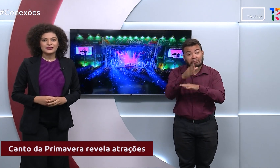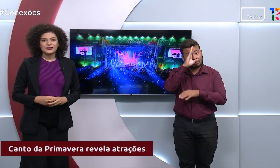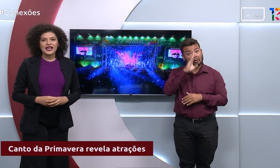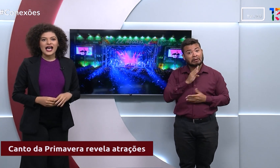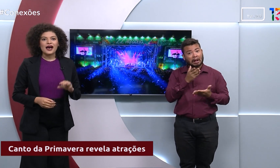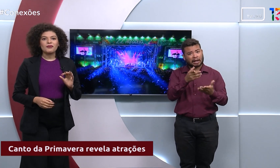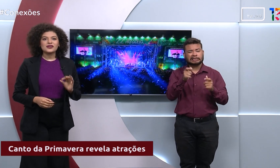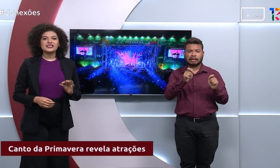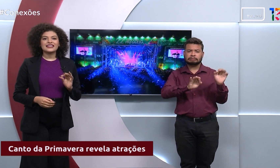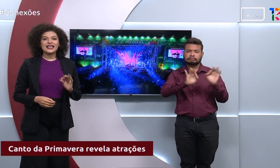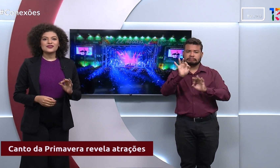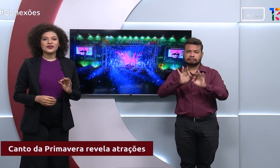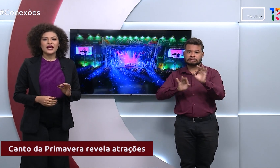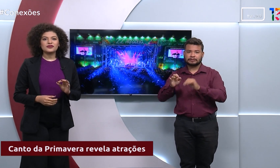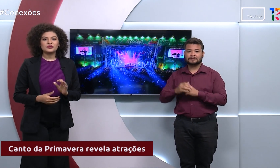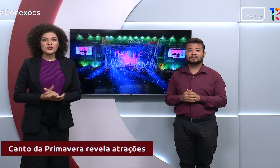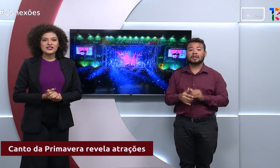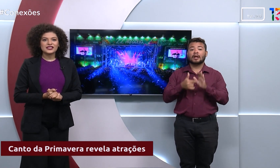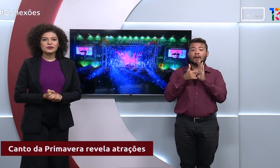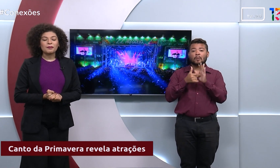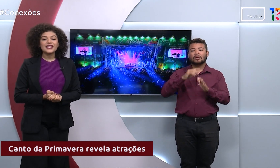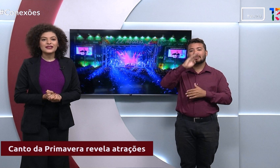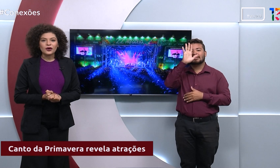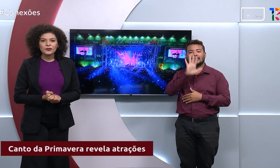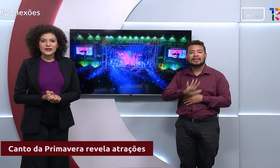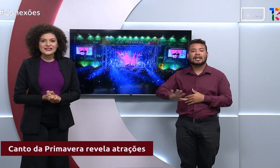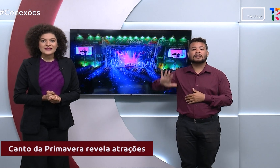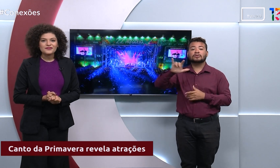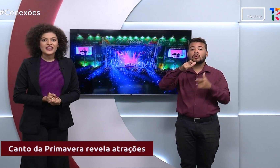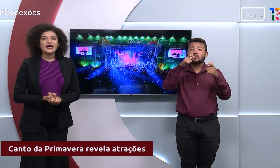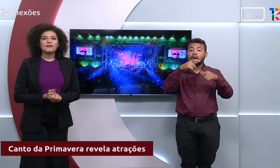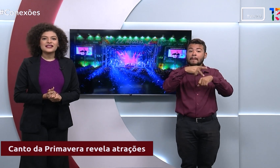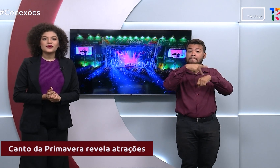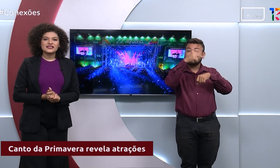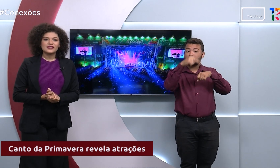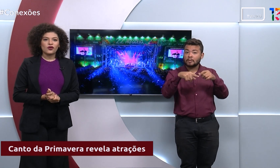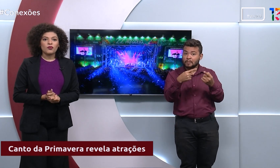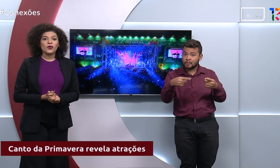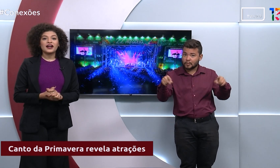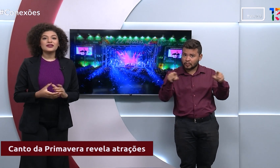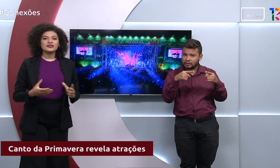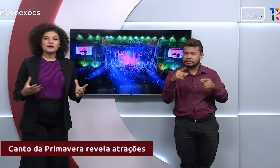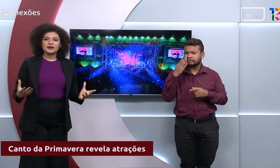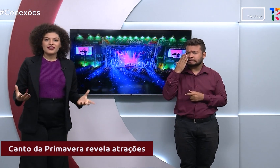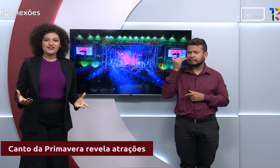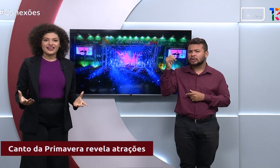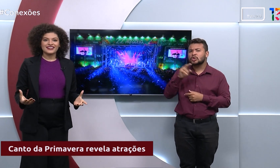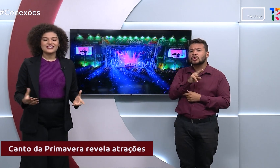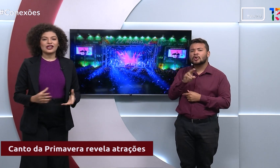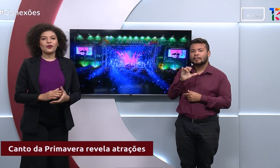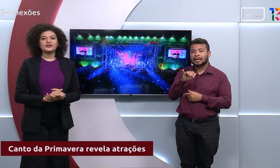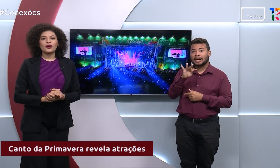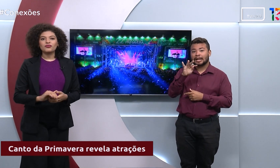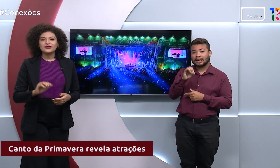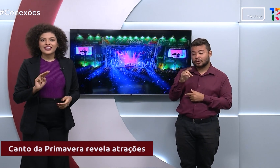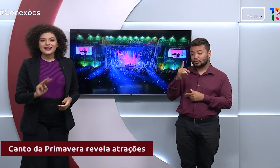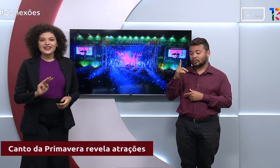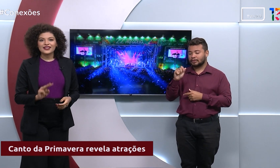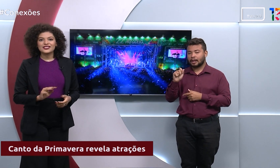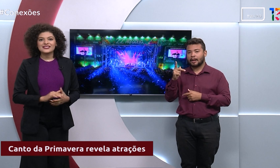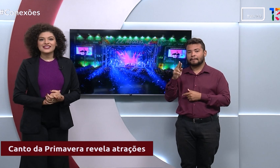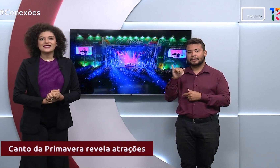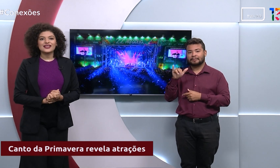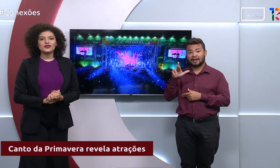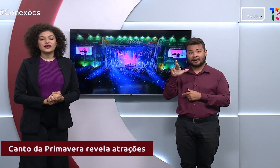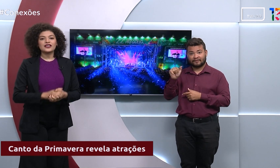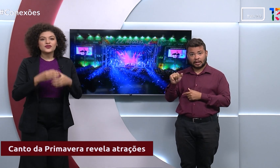se preparando. A Mostra Nacional de Música de Pirenópolis, mais conhecida como o Canto da Primavera, já conta com três